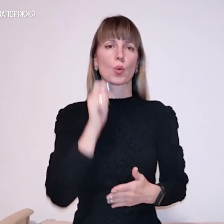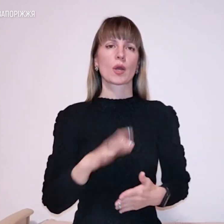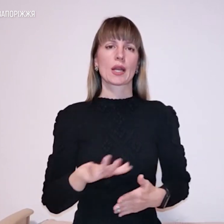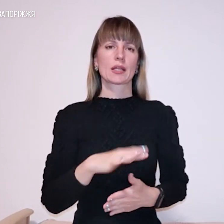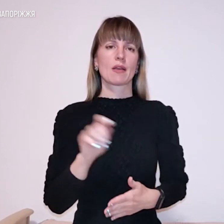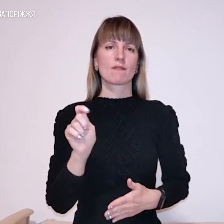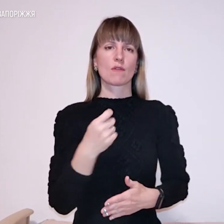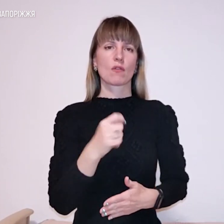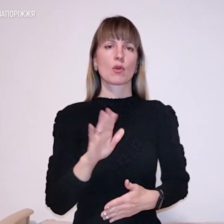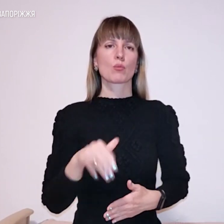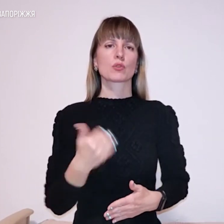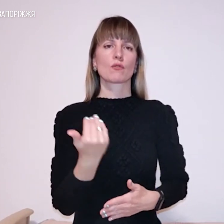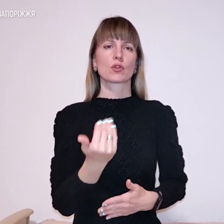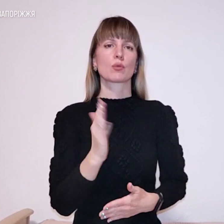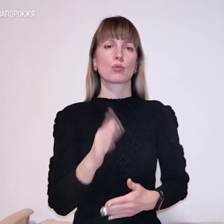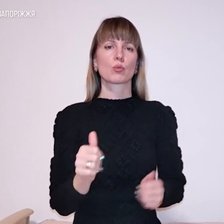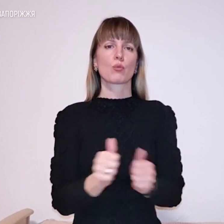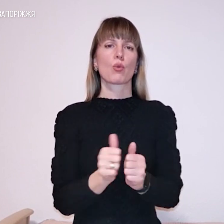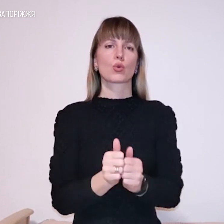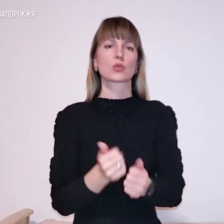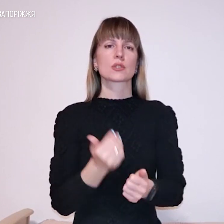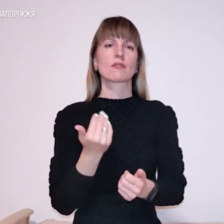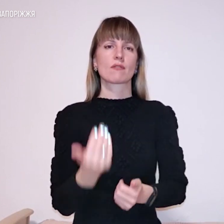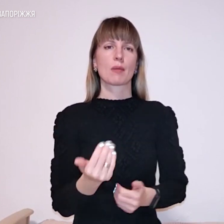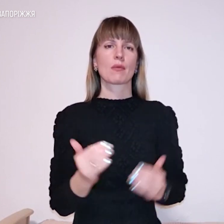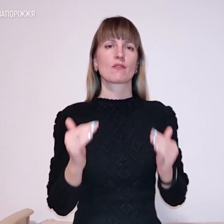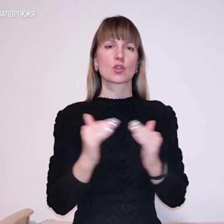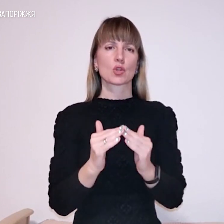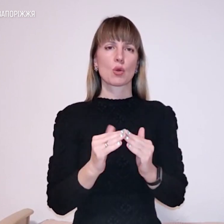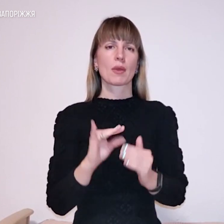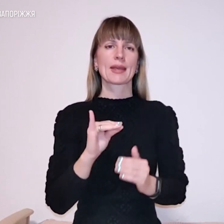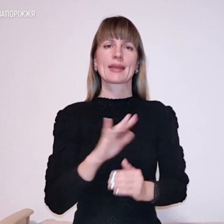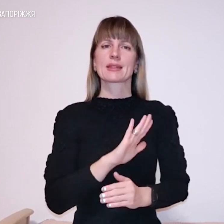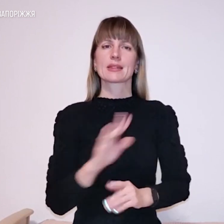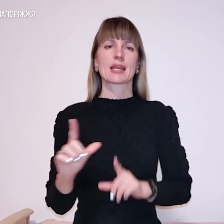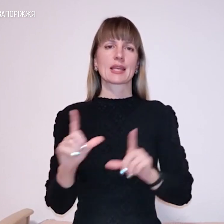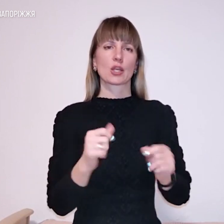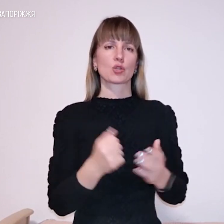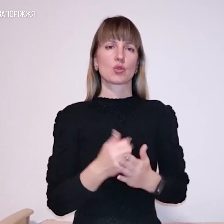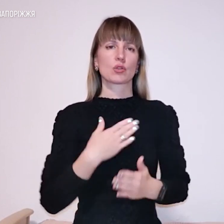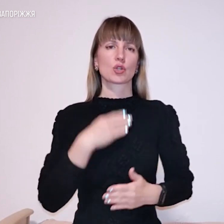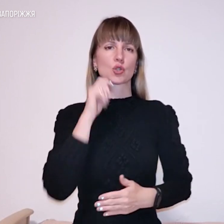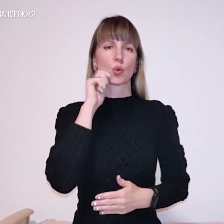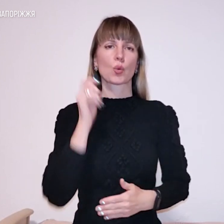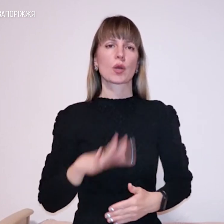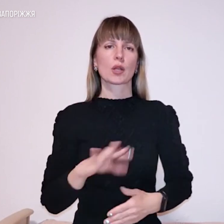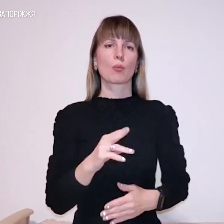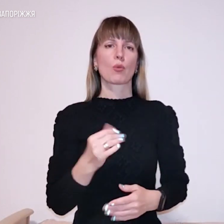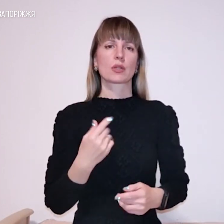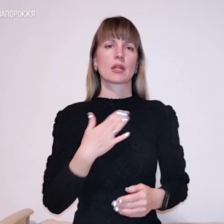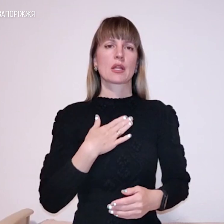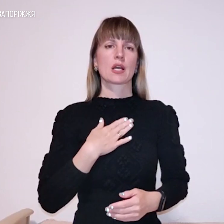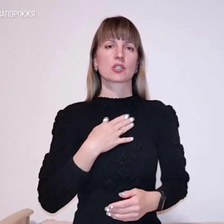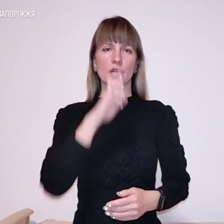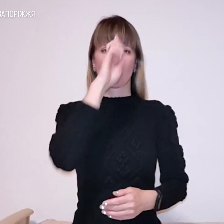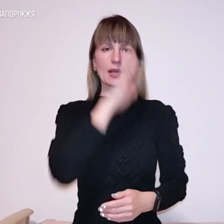воювати. Нехай вони будуть поруч з вами, вдома, і не їдуть до нашої України. Бо це наша країна, і ми будемо